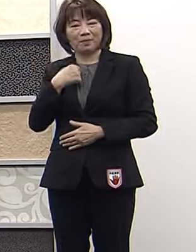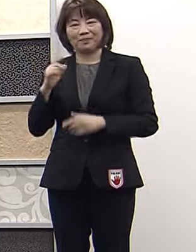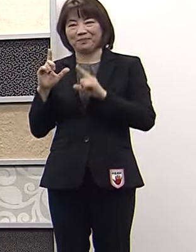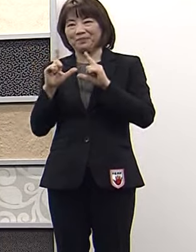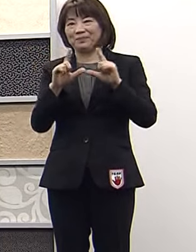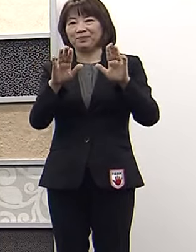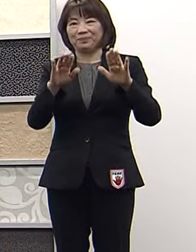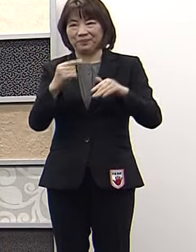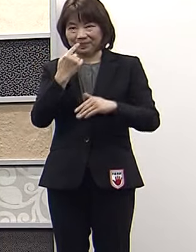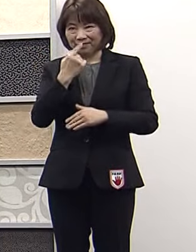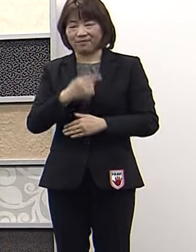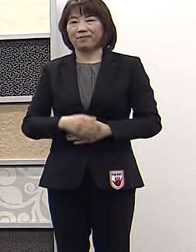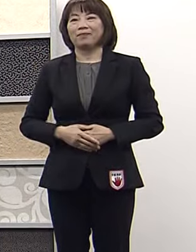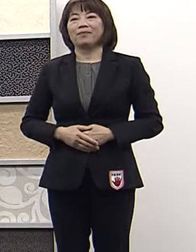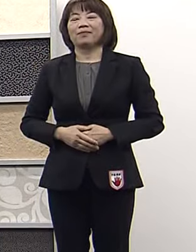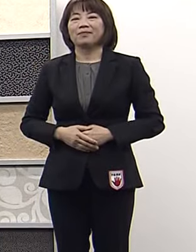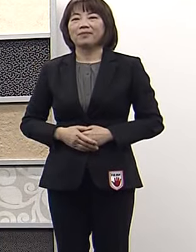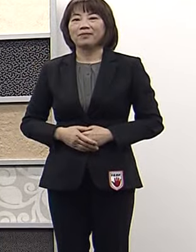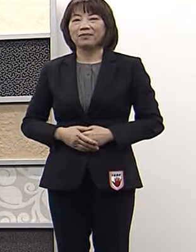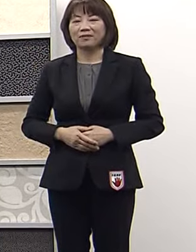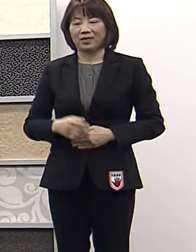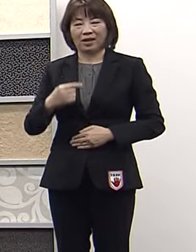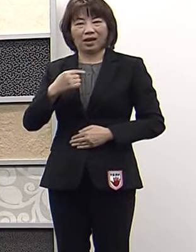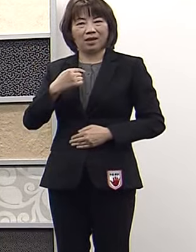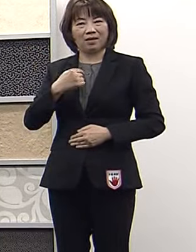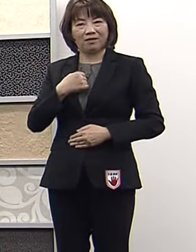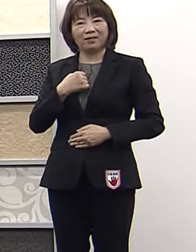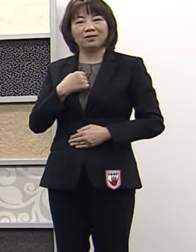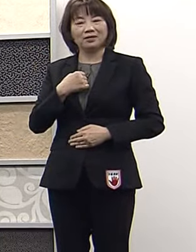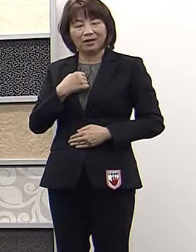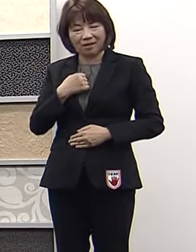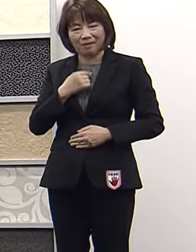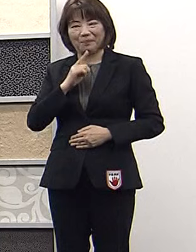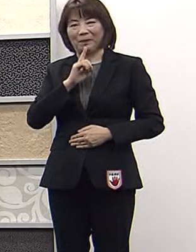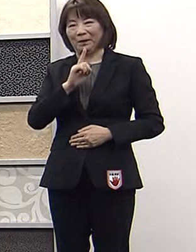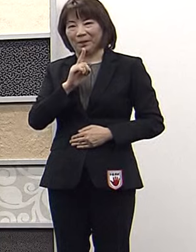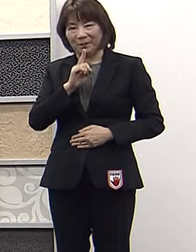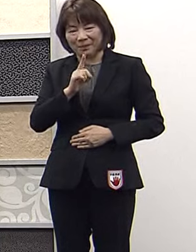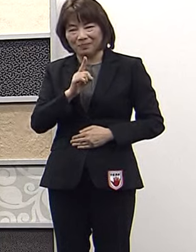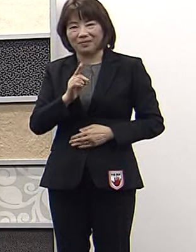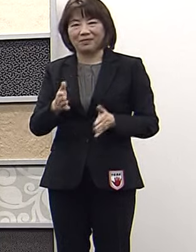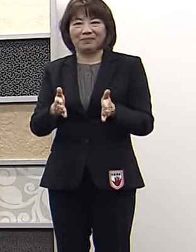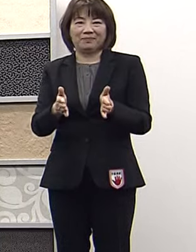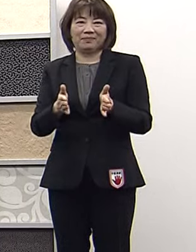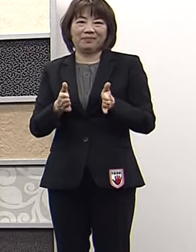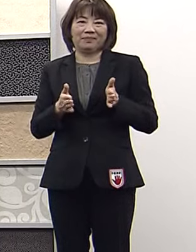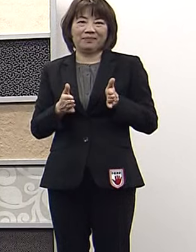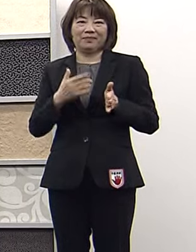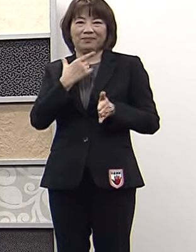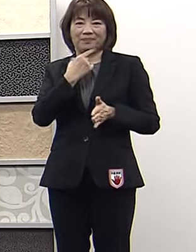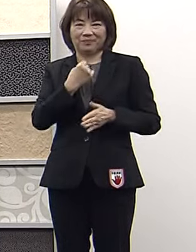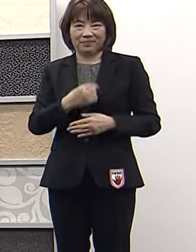した通りであります。私から何がしか申し上げることは差し控えたいなと思います。